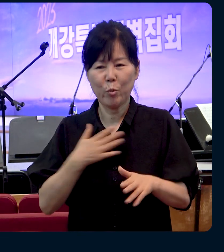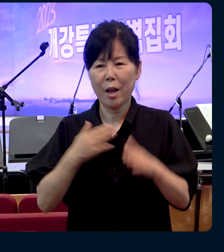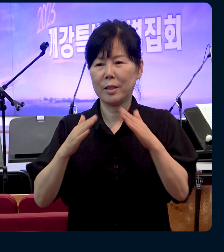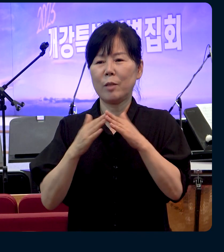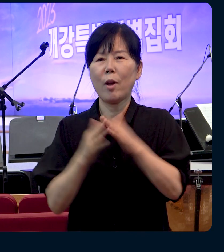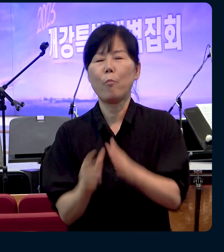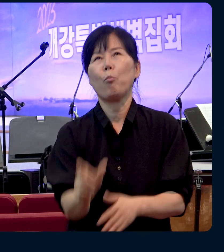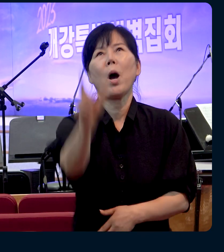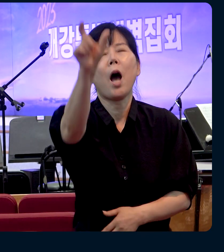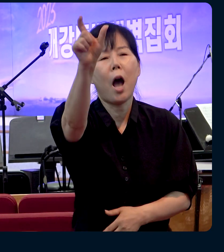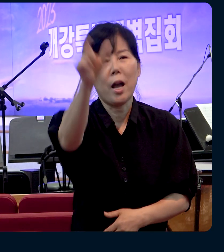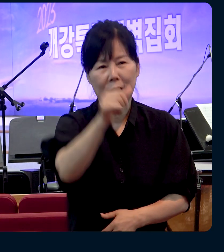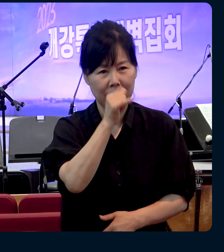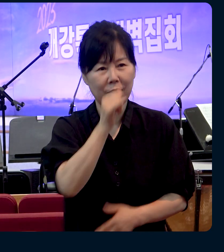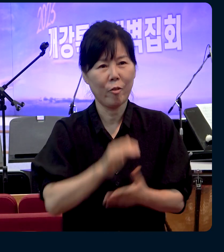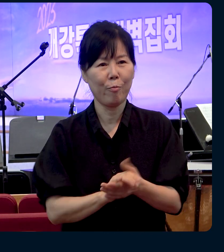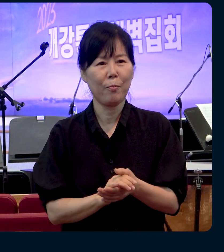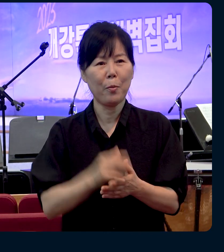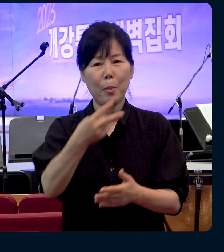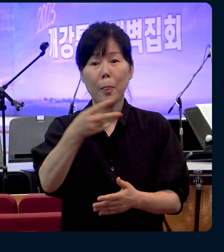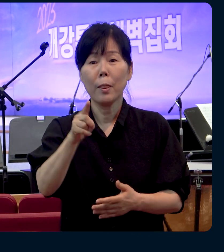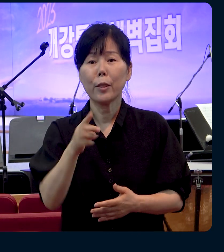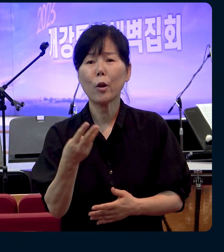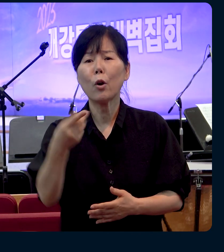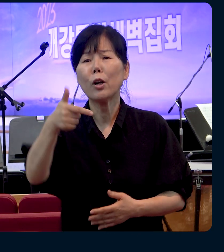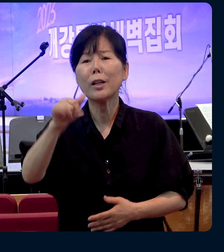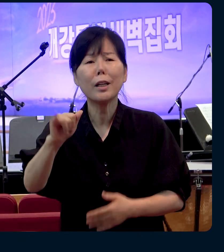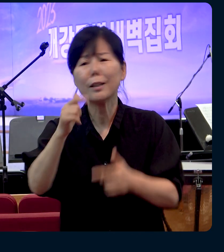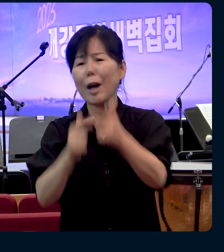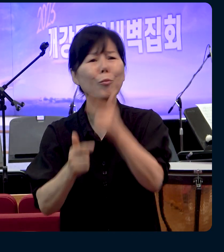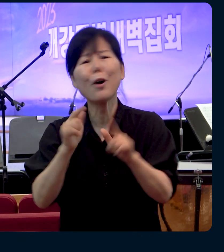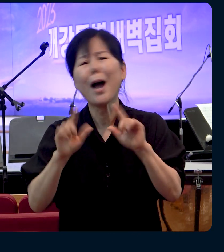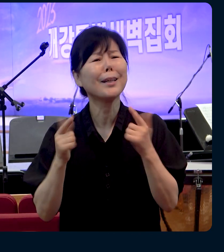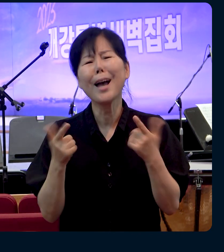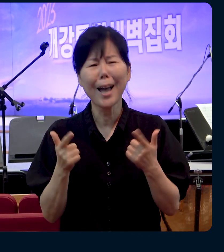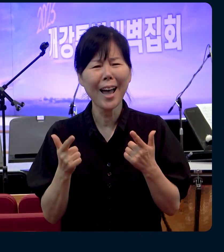걸려 있어요. 알고 봤더니 떨기나무가 아니었어요.